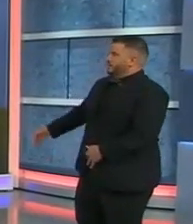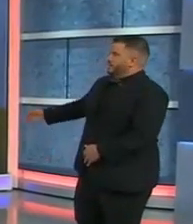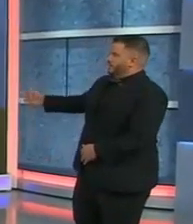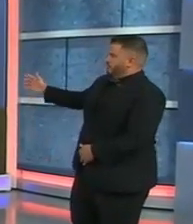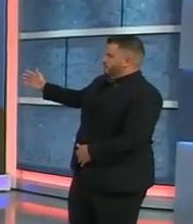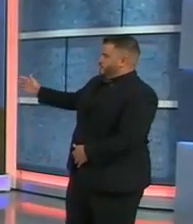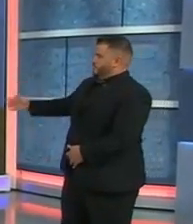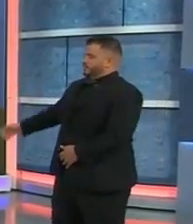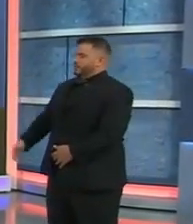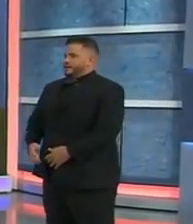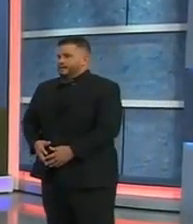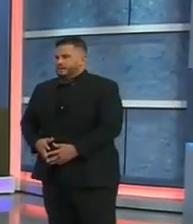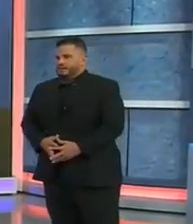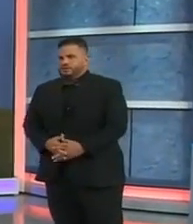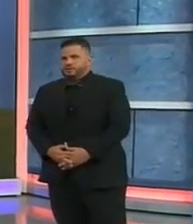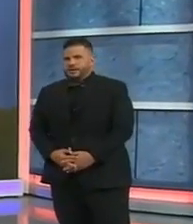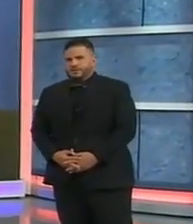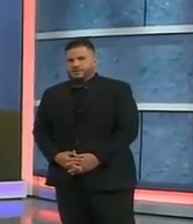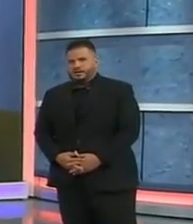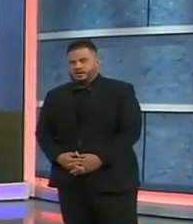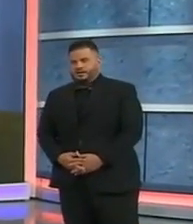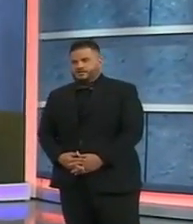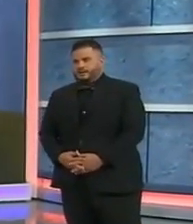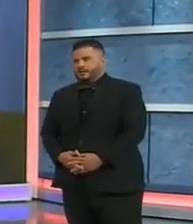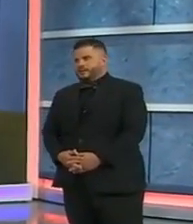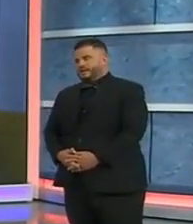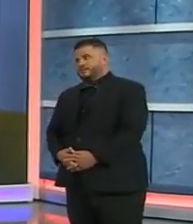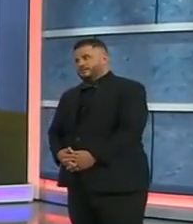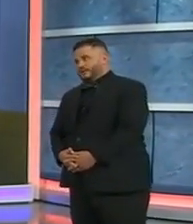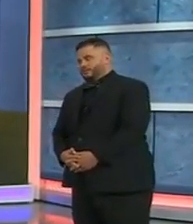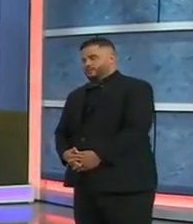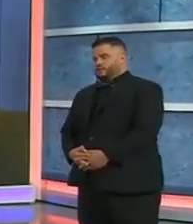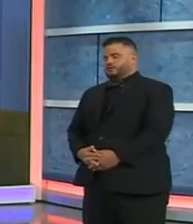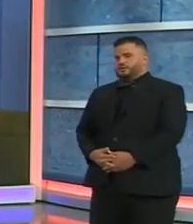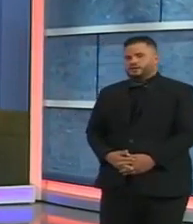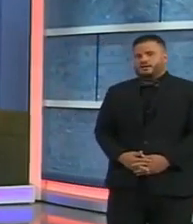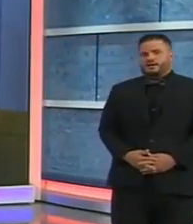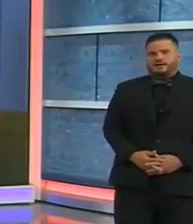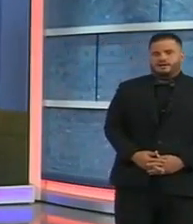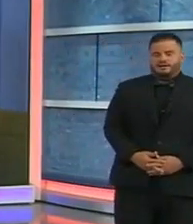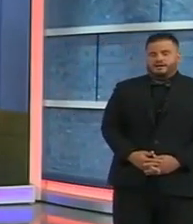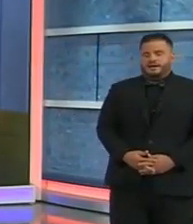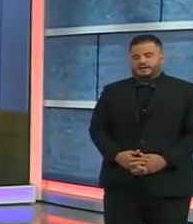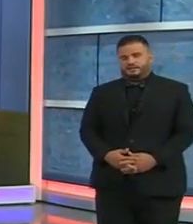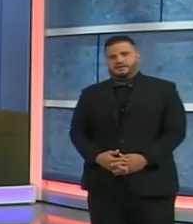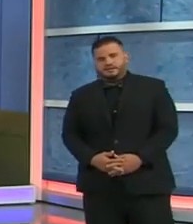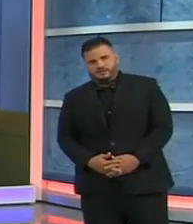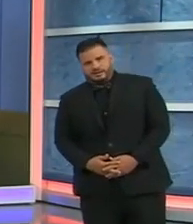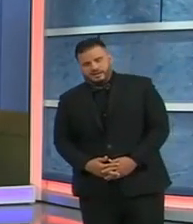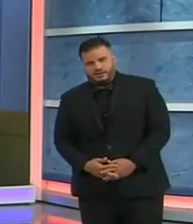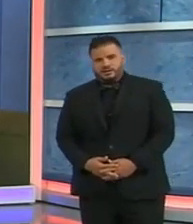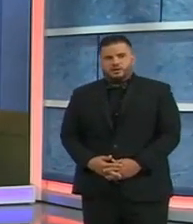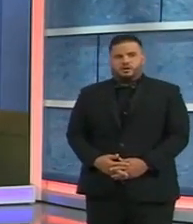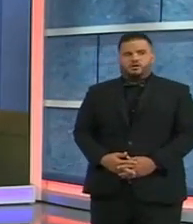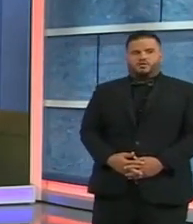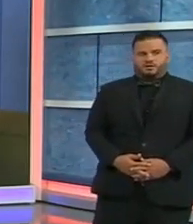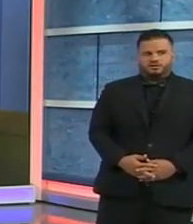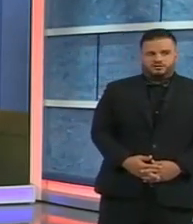ahora, que ustedes vieron este paquete, esta historia, y a esta familia, esta es la mamá de los 4 niños, le van a regalar, AT&T le va a